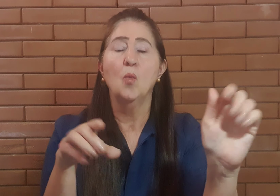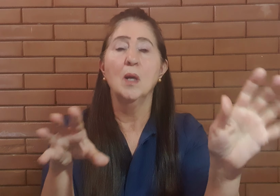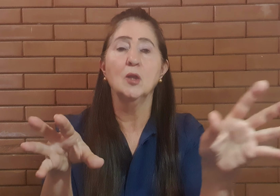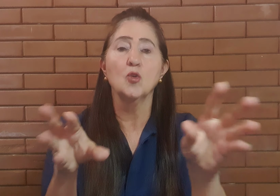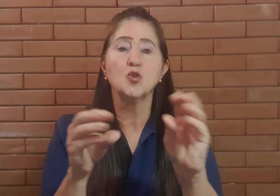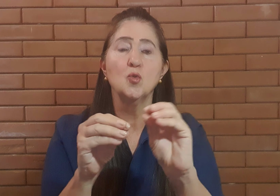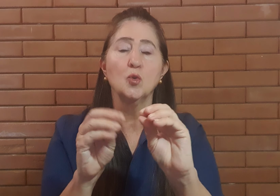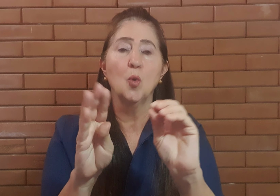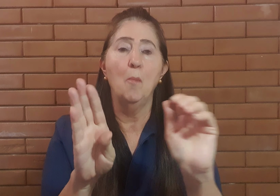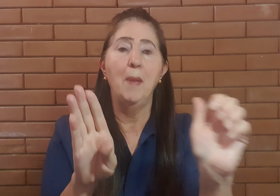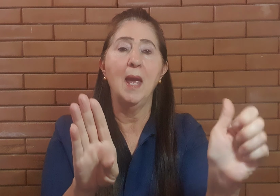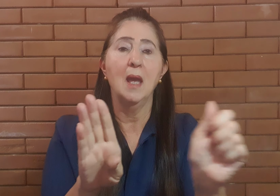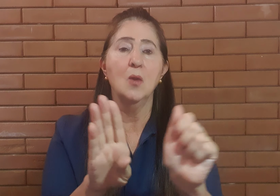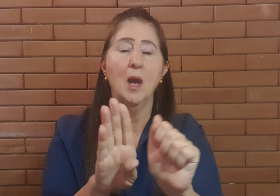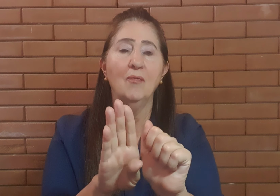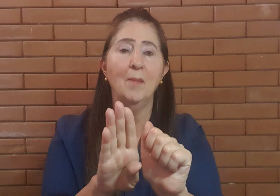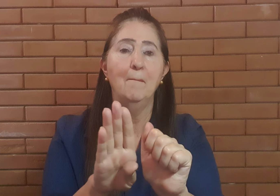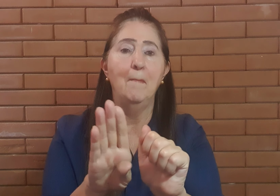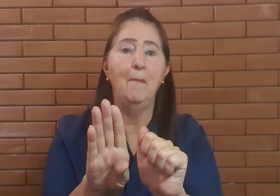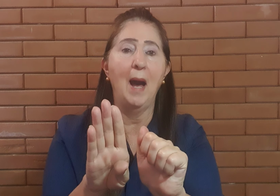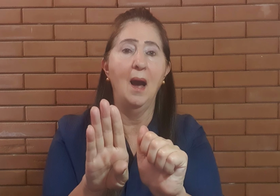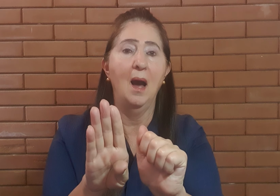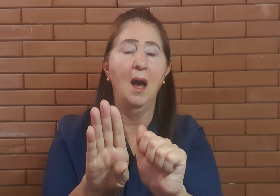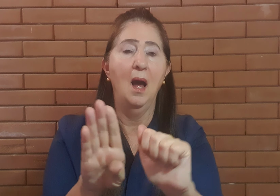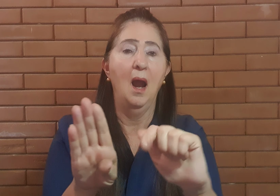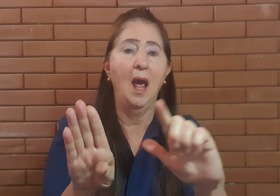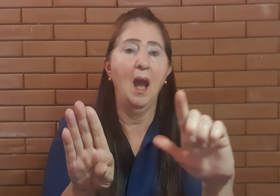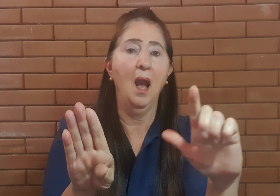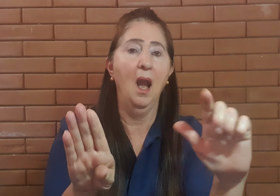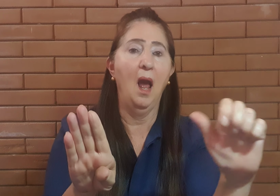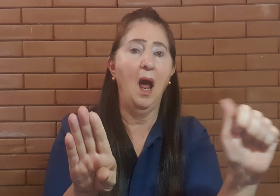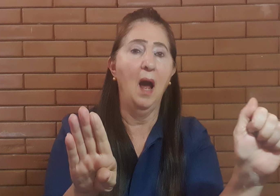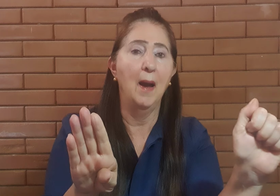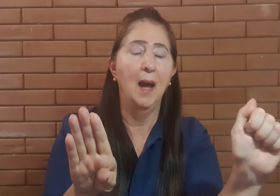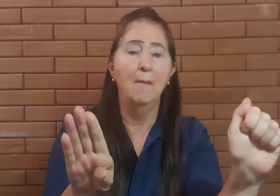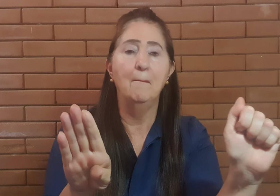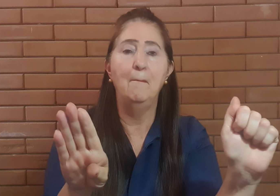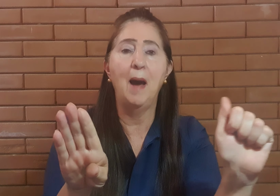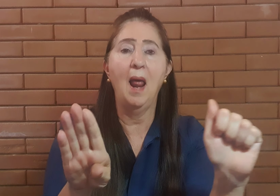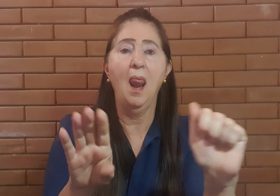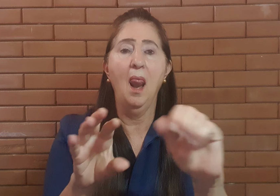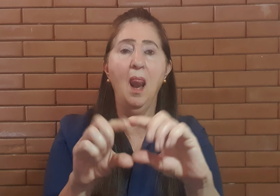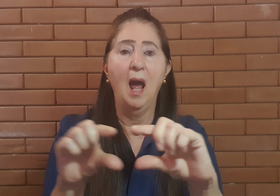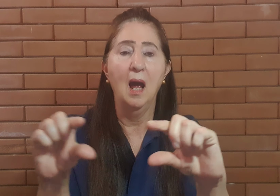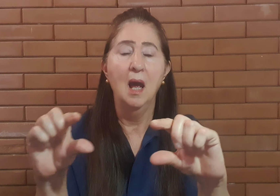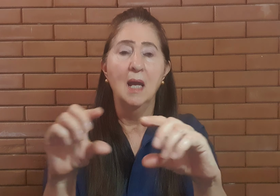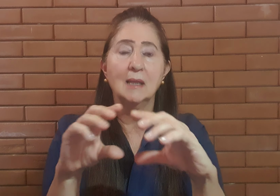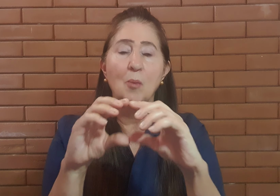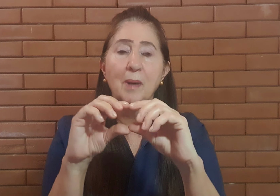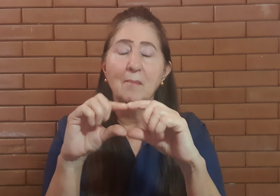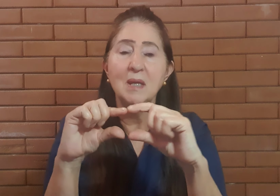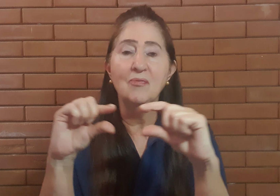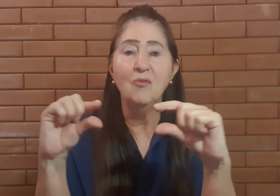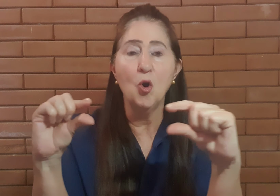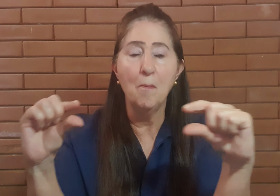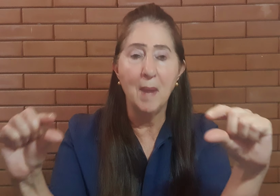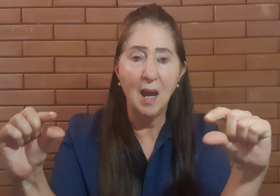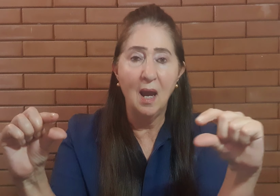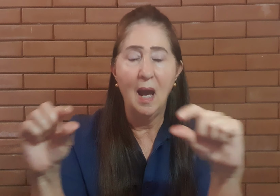Quando eu junto o B e o A, ba, L-A, bala. Então, para me formar